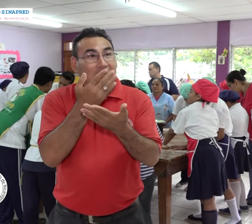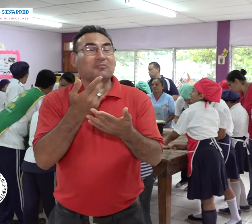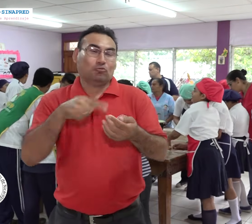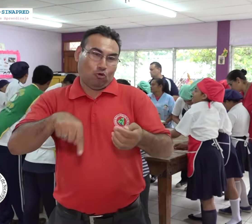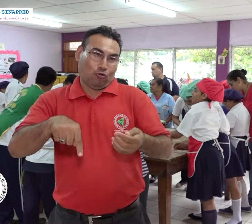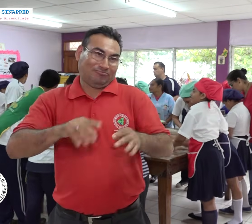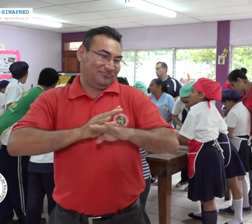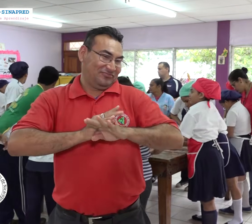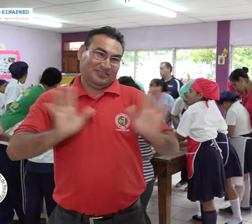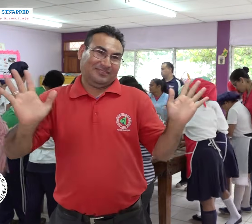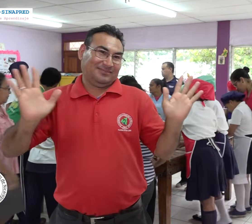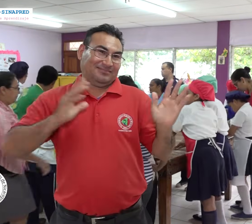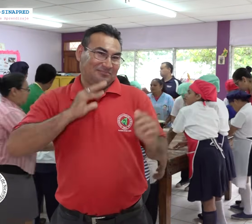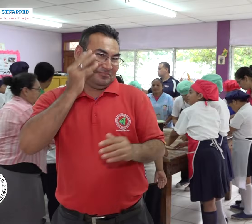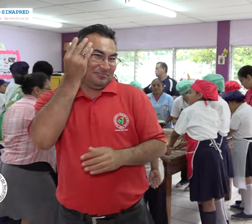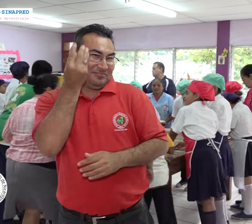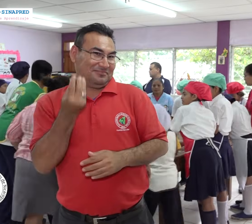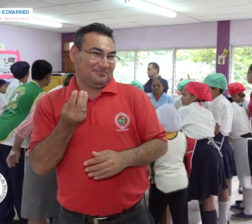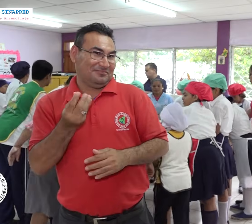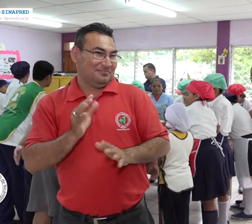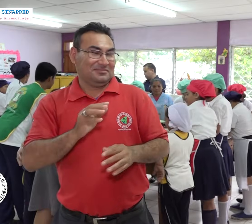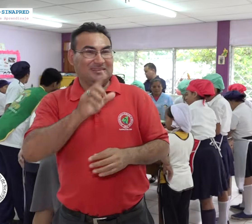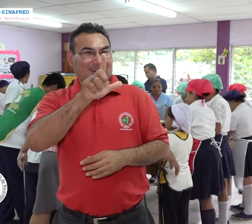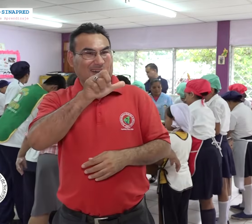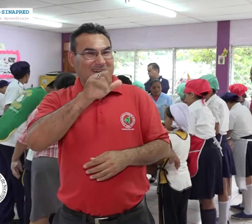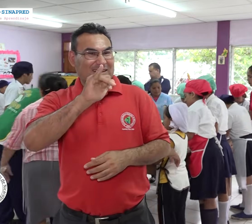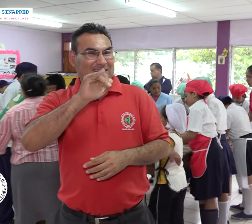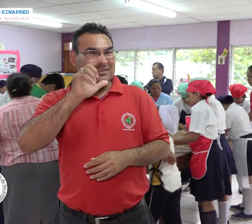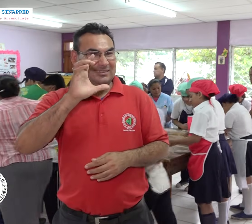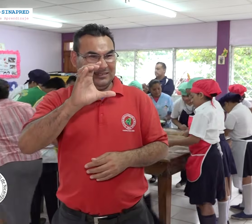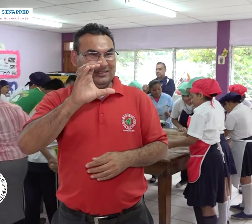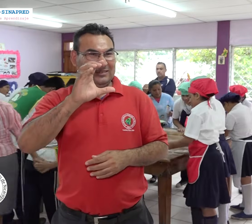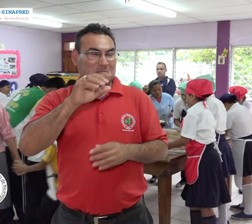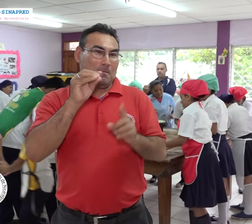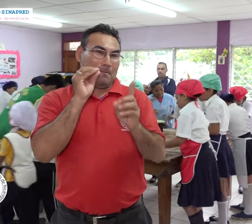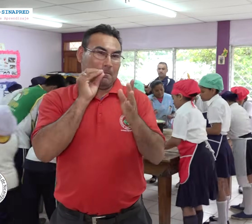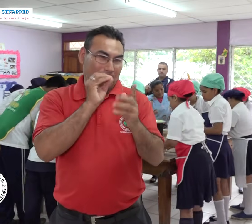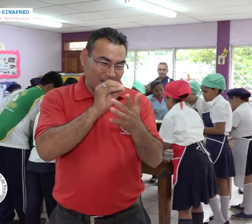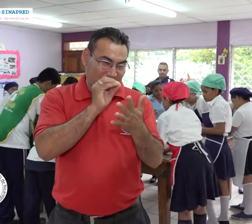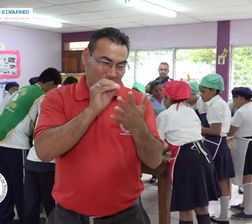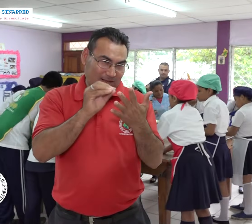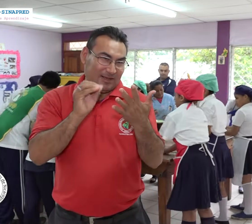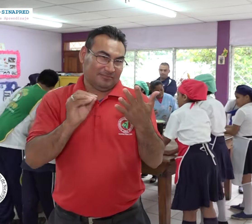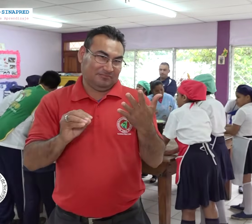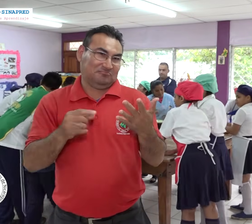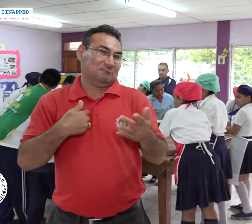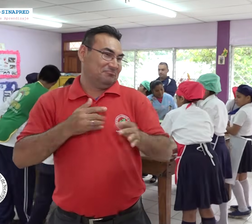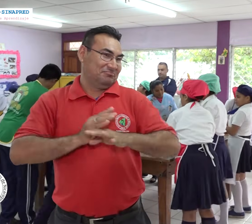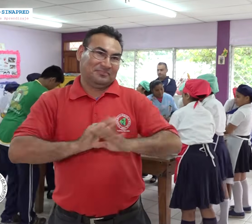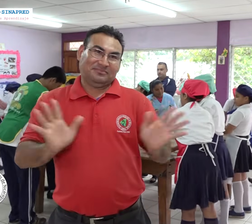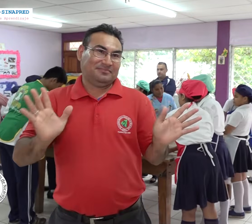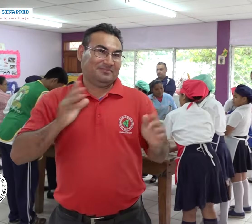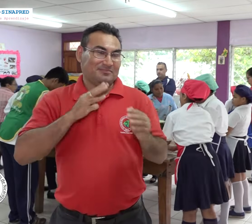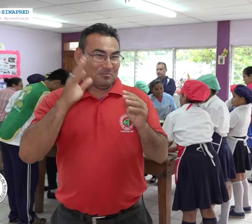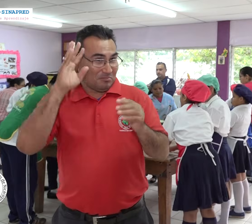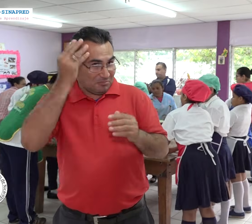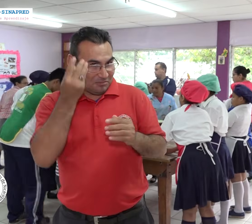a la universidad hasta que concluí mi licenciatura. Soy licenciado en pedagogía y bueno, ahí he terminado mis